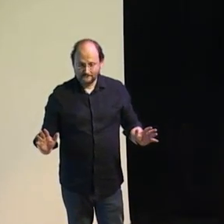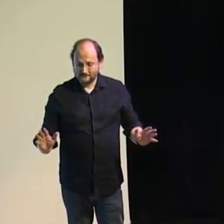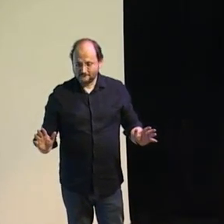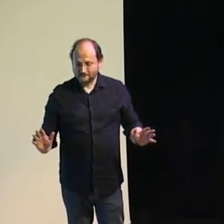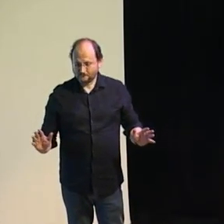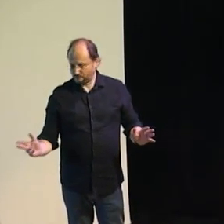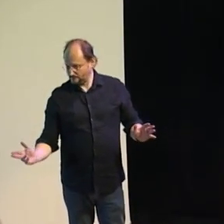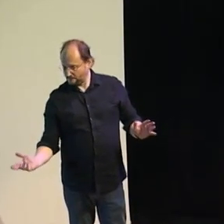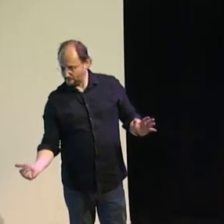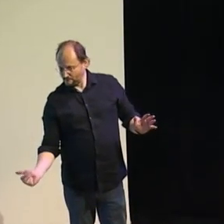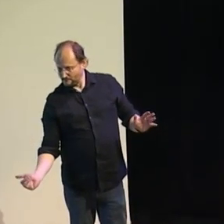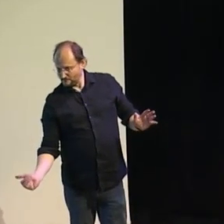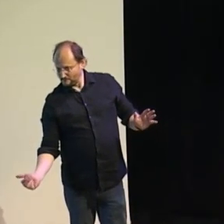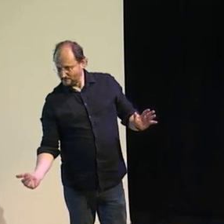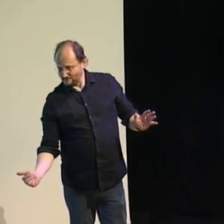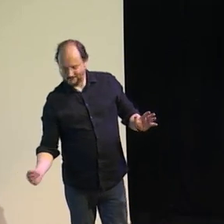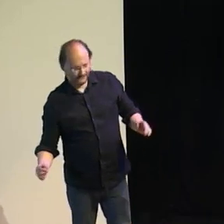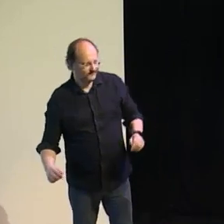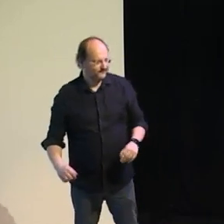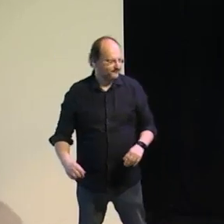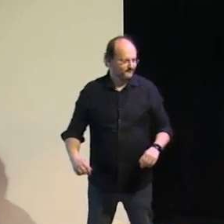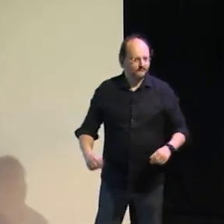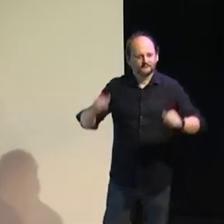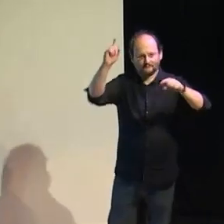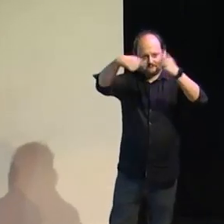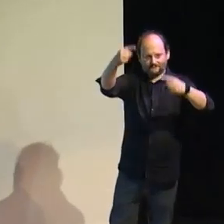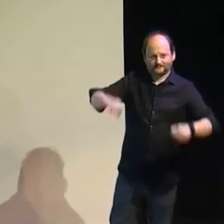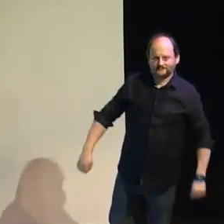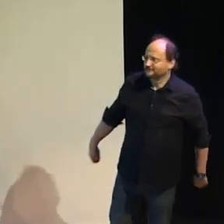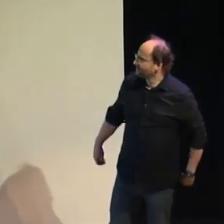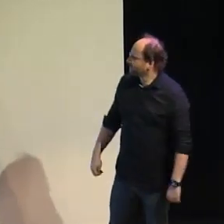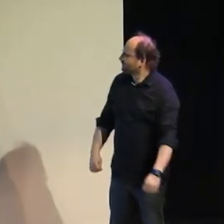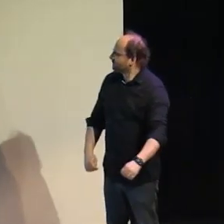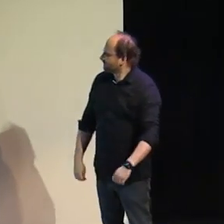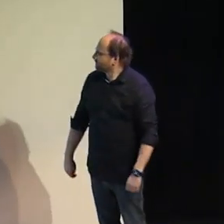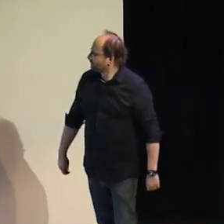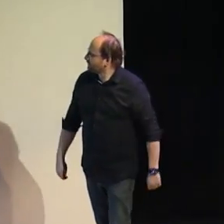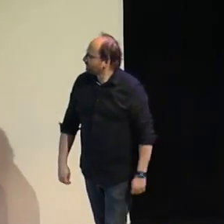l'utilisaient pas. Est-ce que c'est clair? Oui, ça va? Très bien. Diapo suivante.